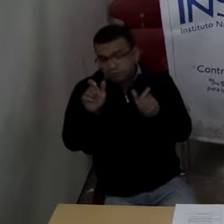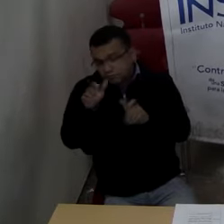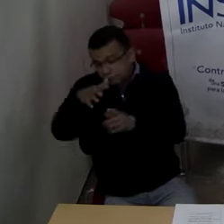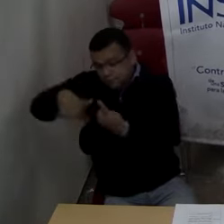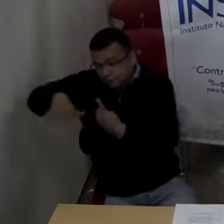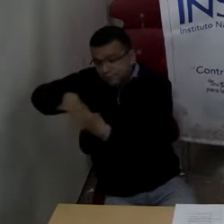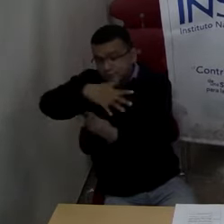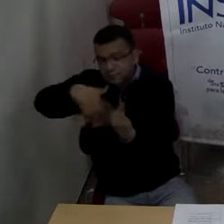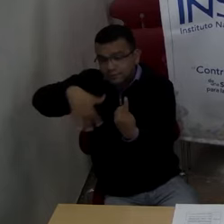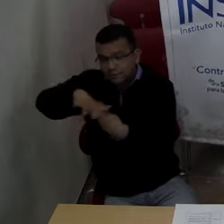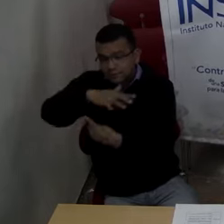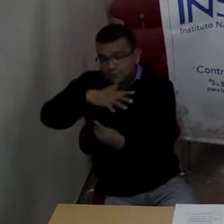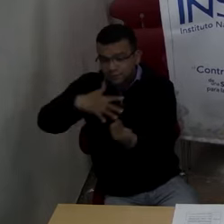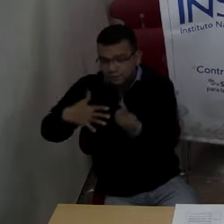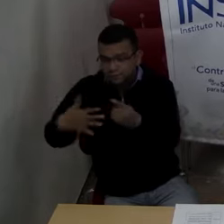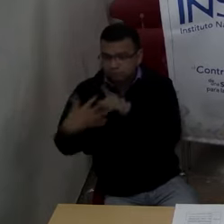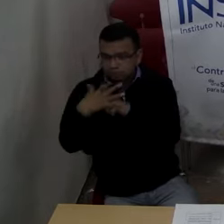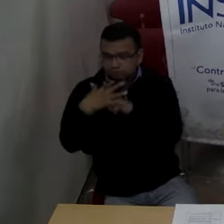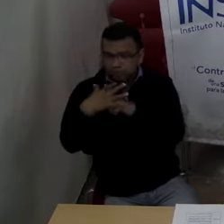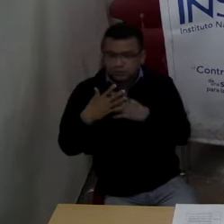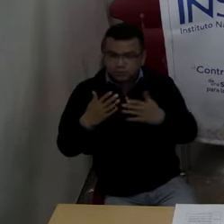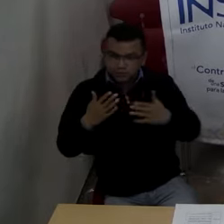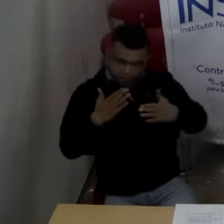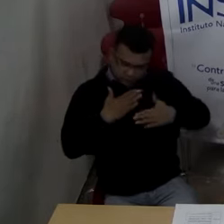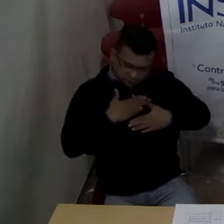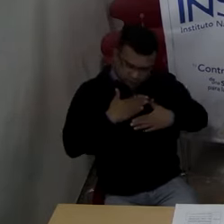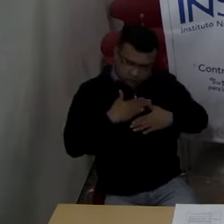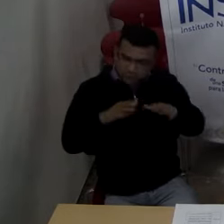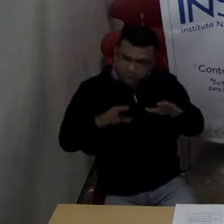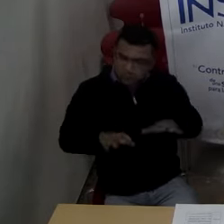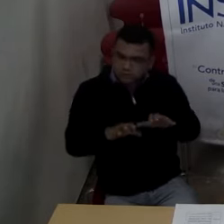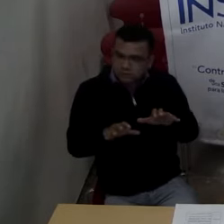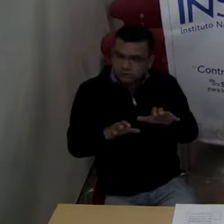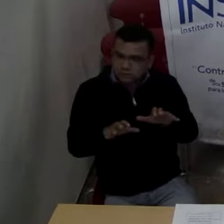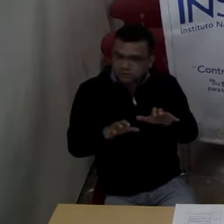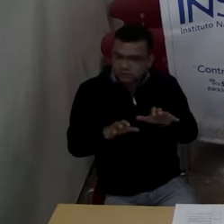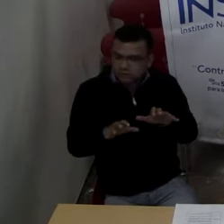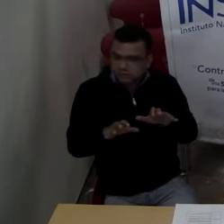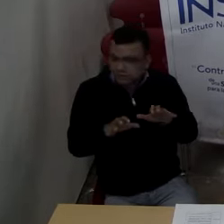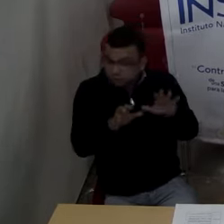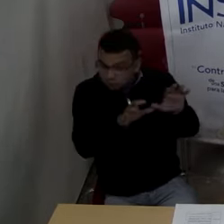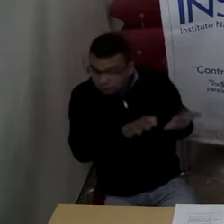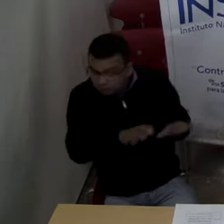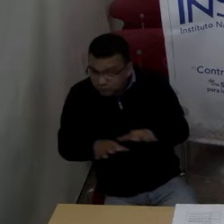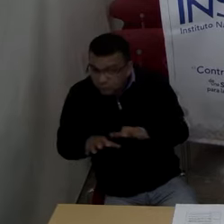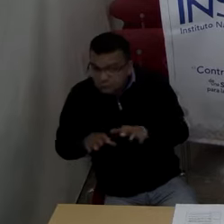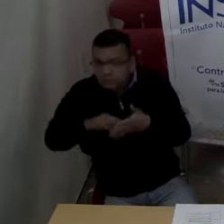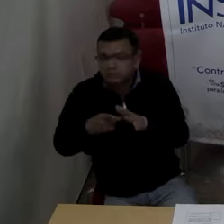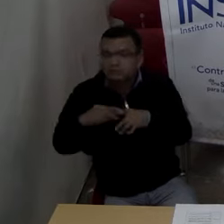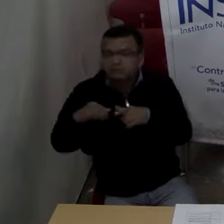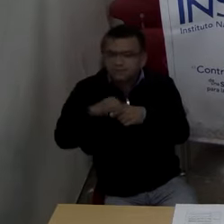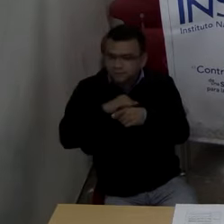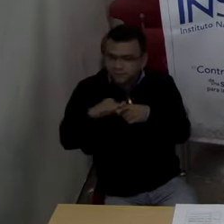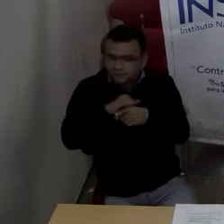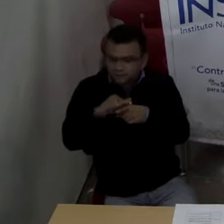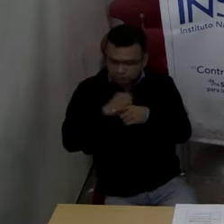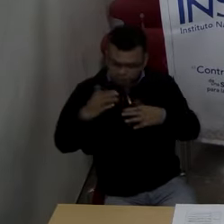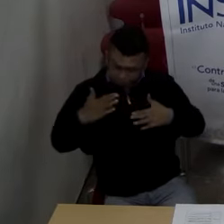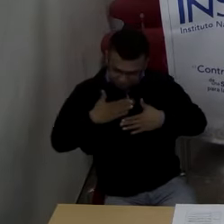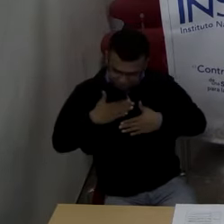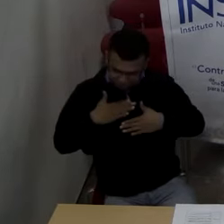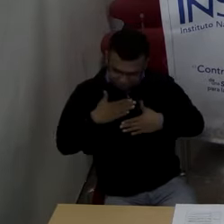ambientales. Las conductas protectoras son prácticas que se llevan de manera pública